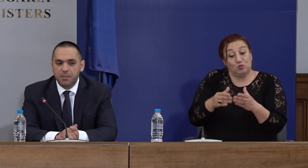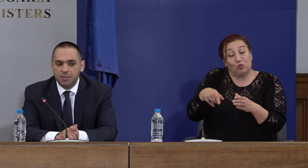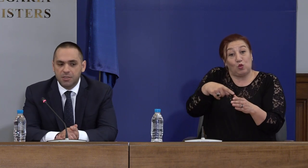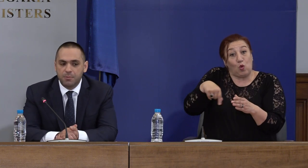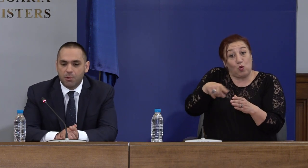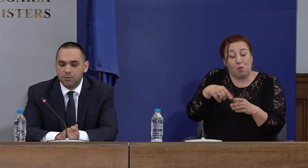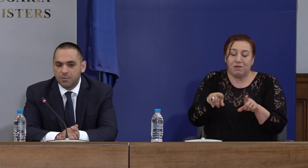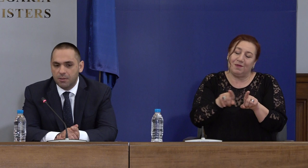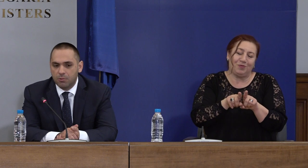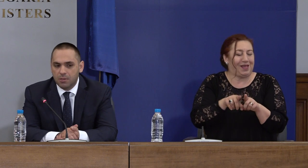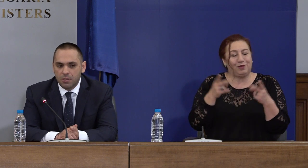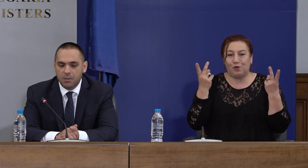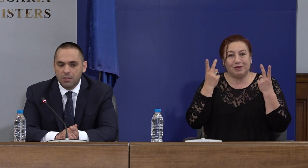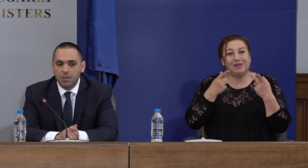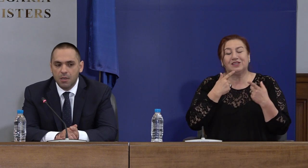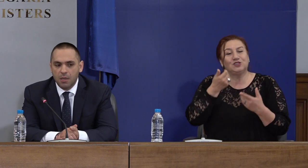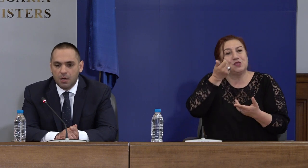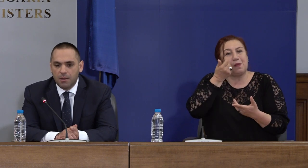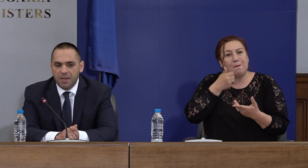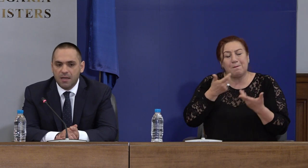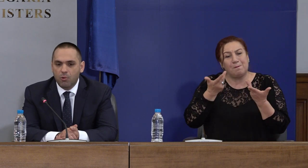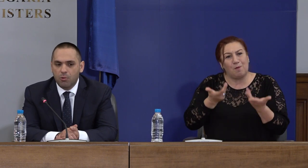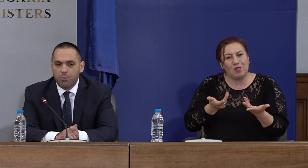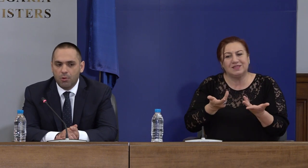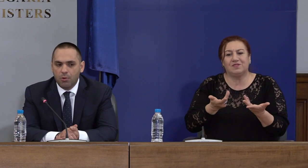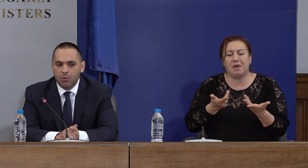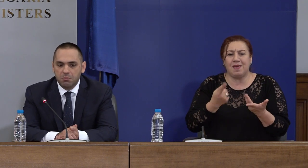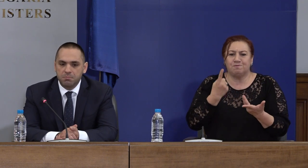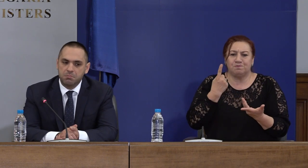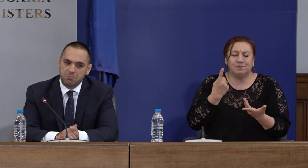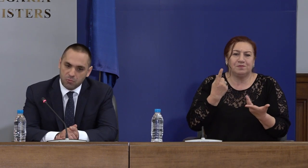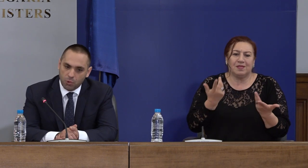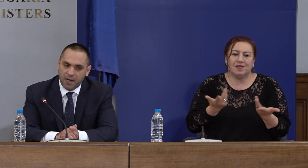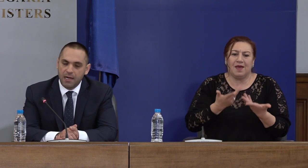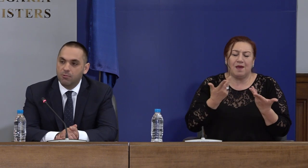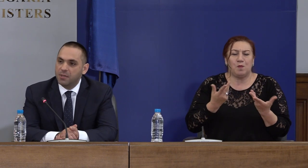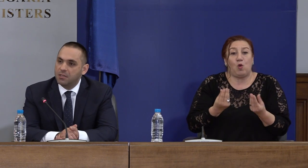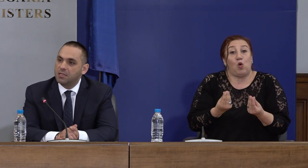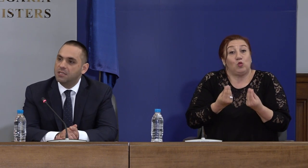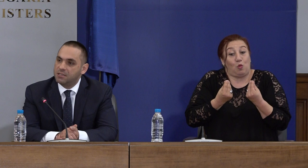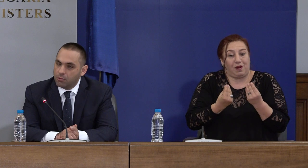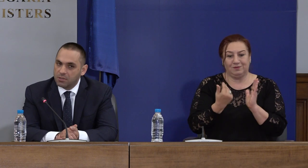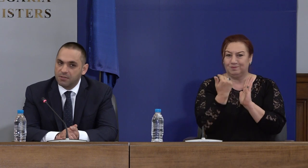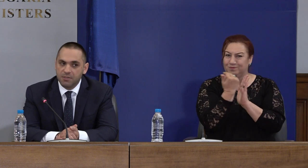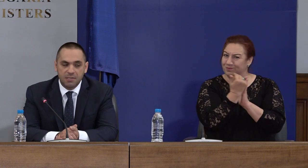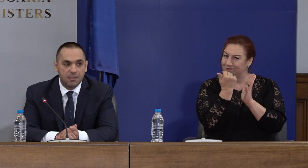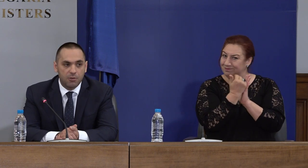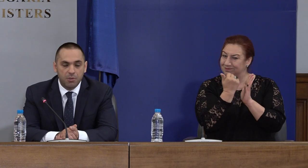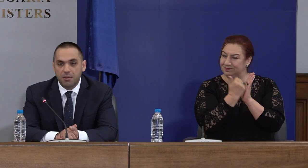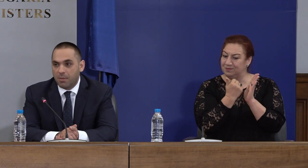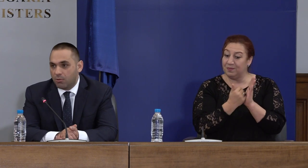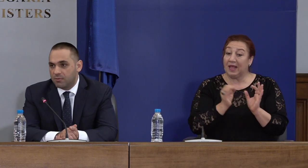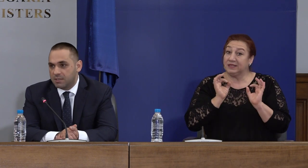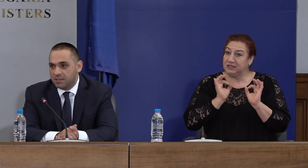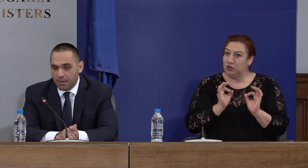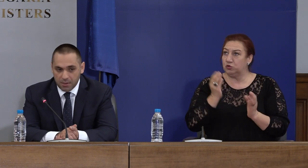Както и разбира се, ще се ползваме от една много по-добре регламентирана и сигурна за